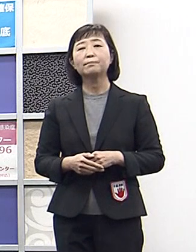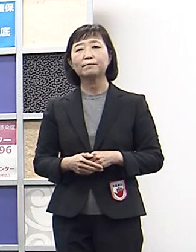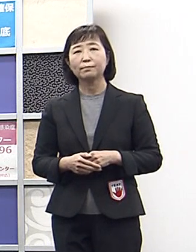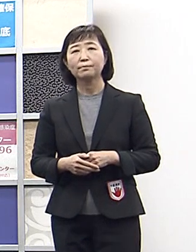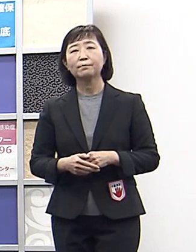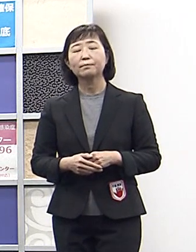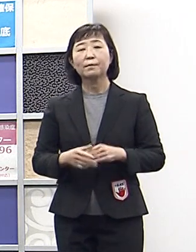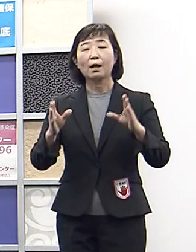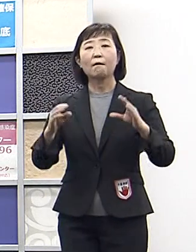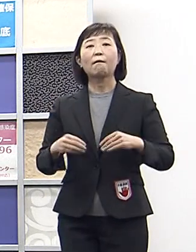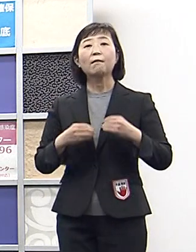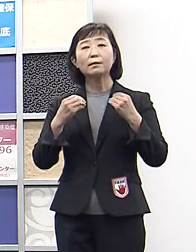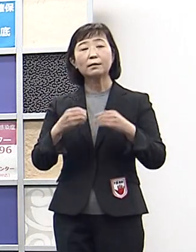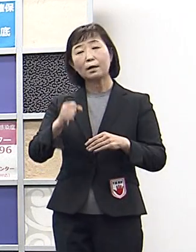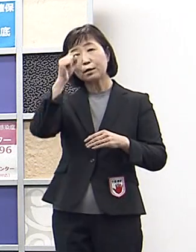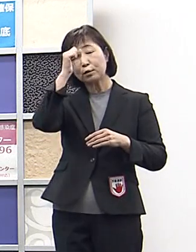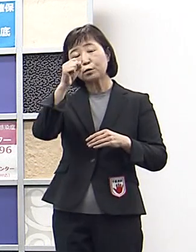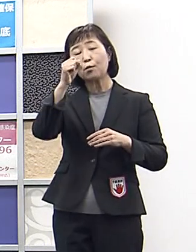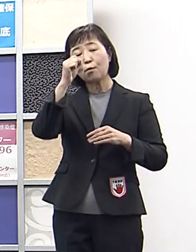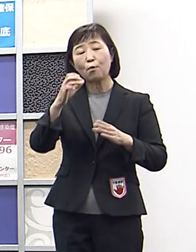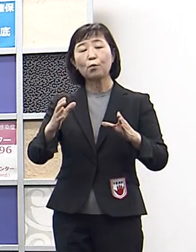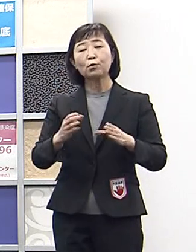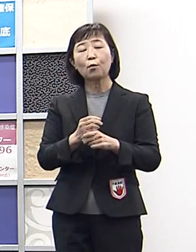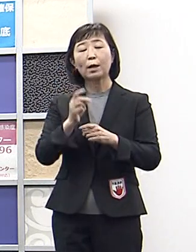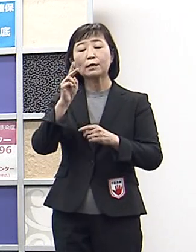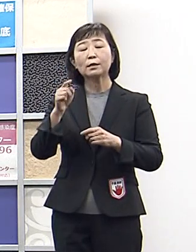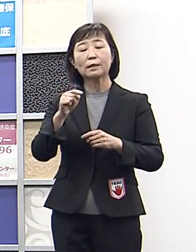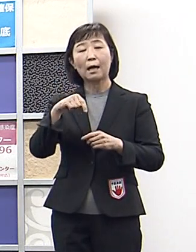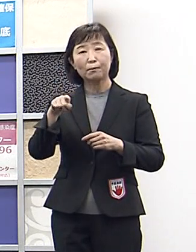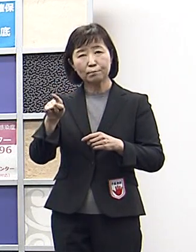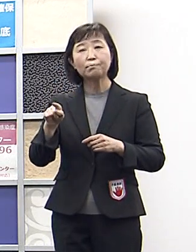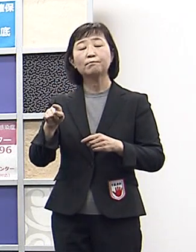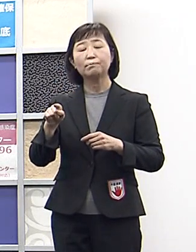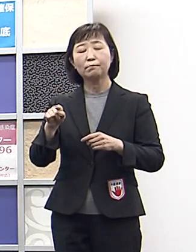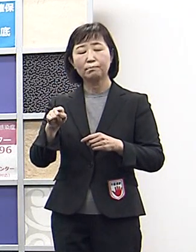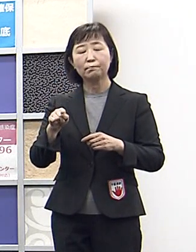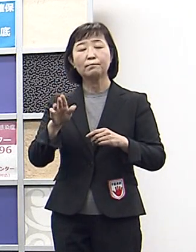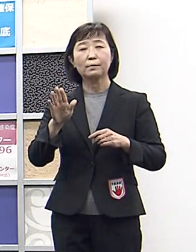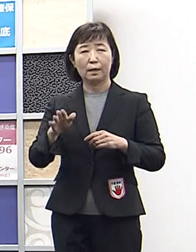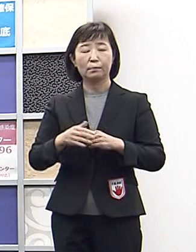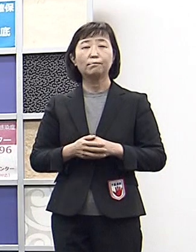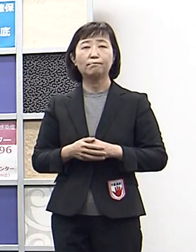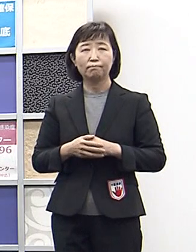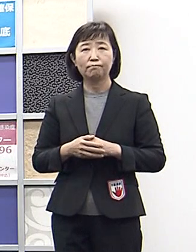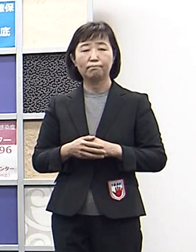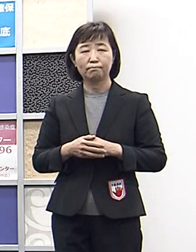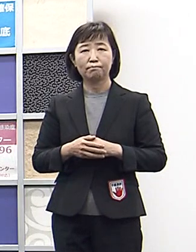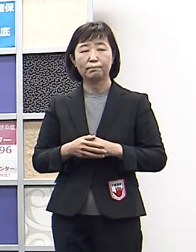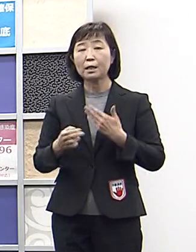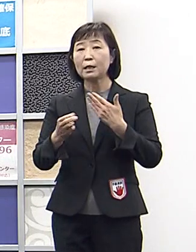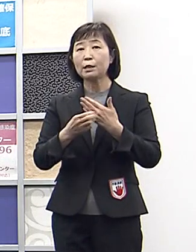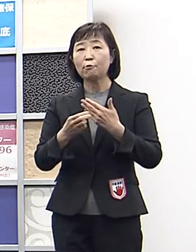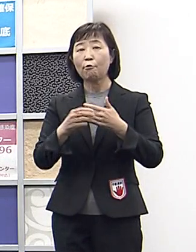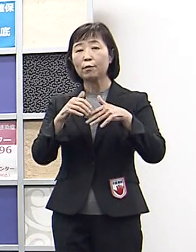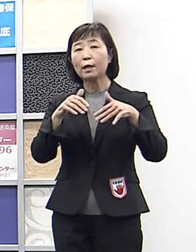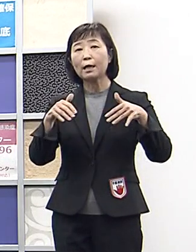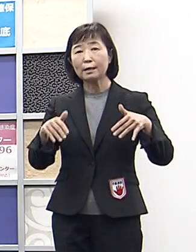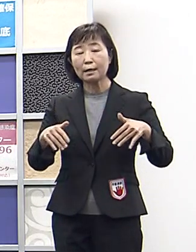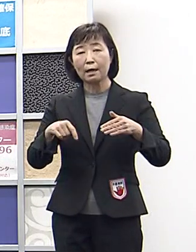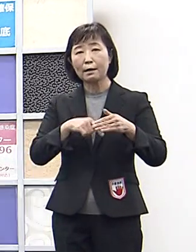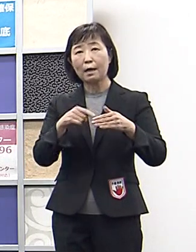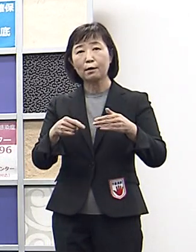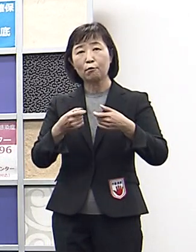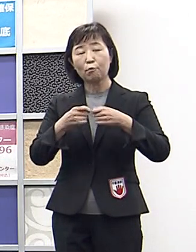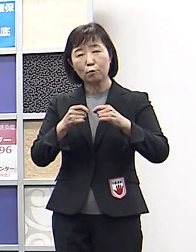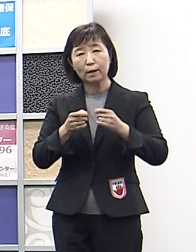感染症対策統括官の成島ですそれでは五輪感染症への移行に伴う医療提供体制の詳細につきまして